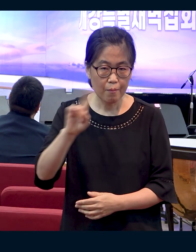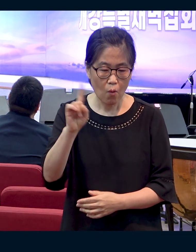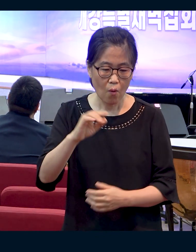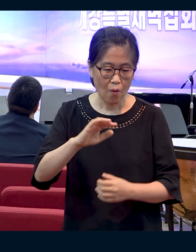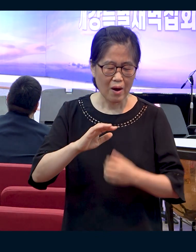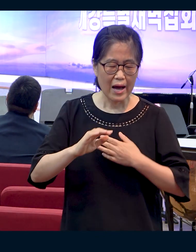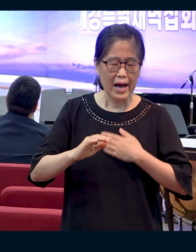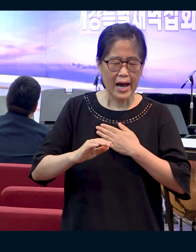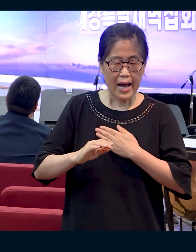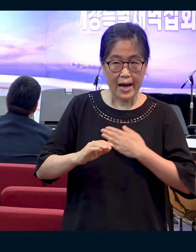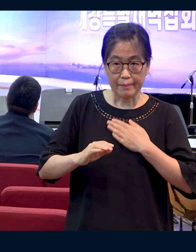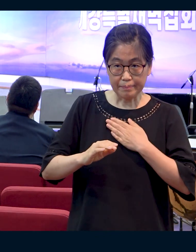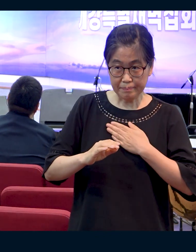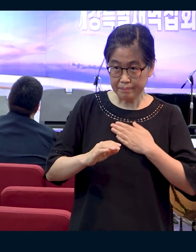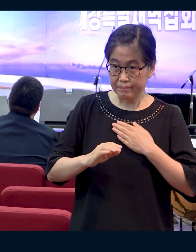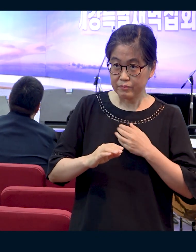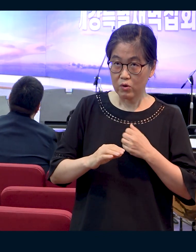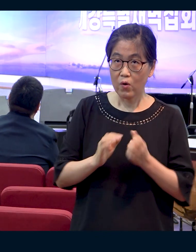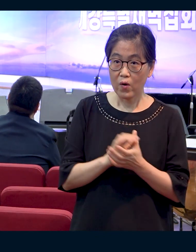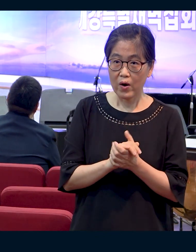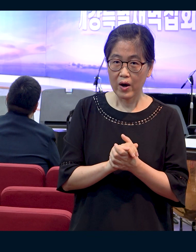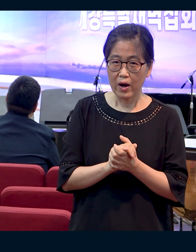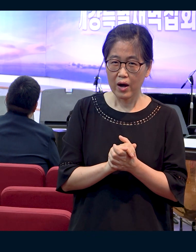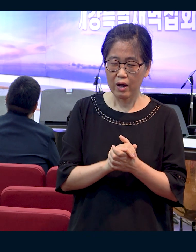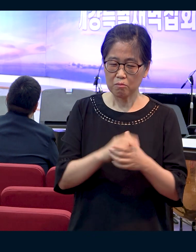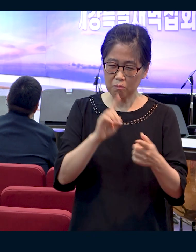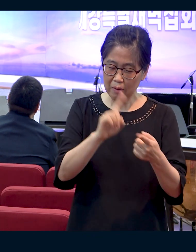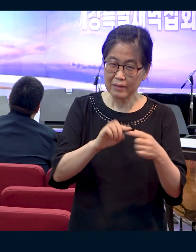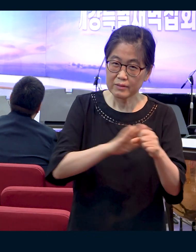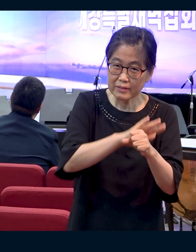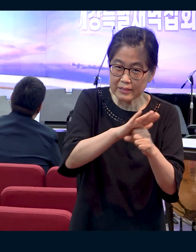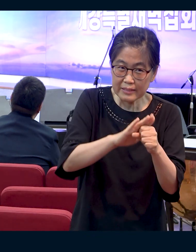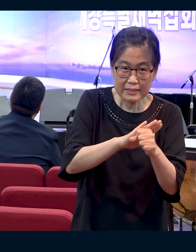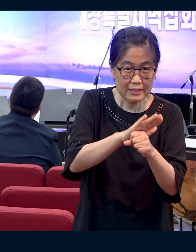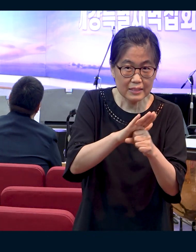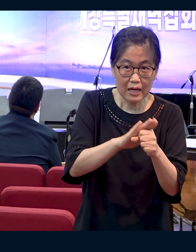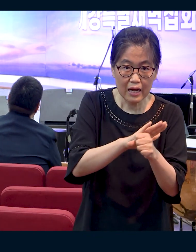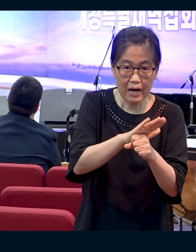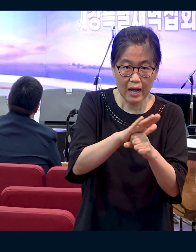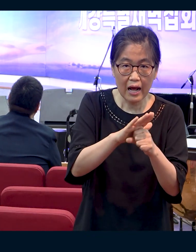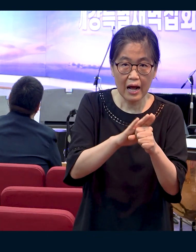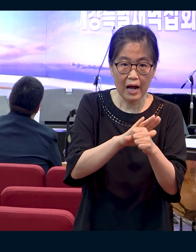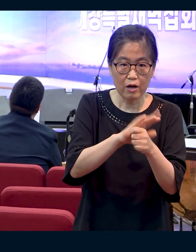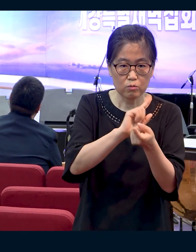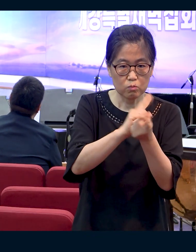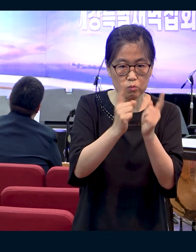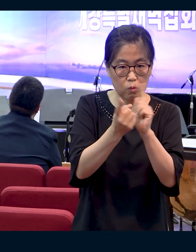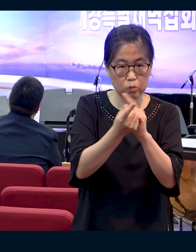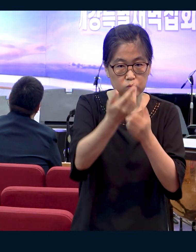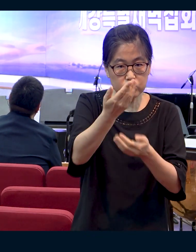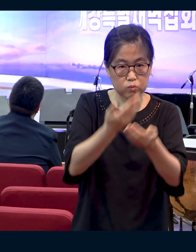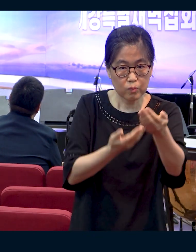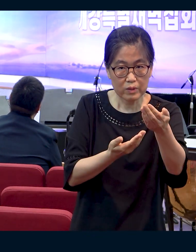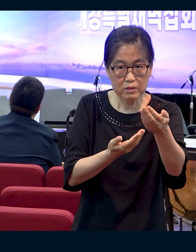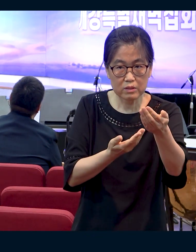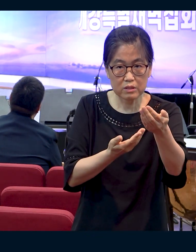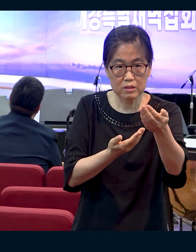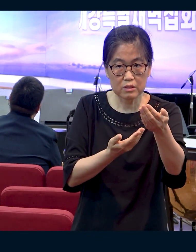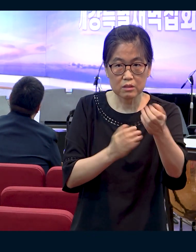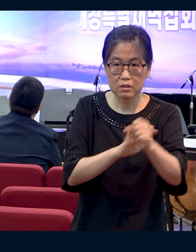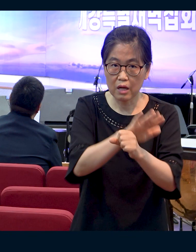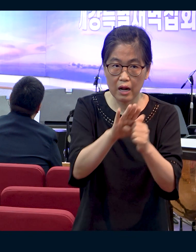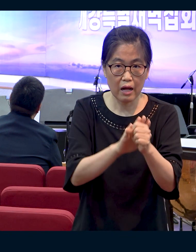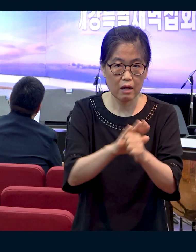사랑이 아닙니다. 이건 상대방과 주고받는 그런 종류의 사랑이 아니에요. 이건 사랑하기로